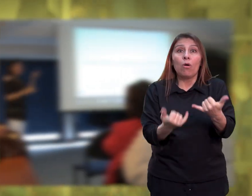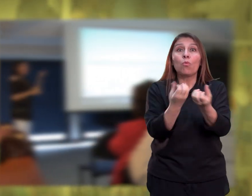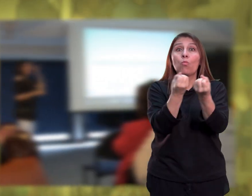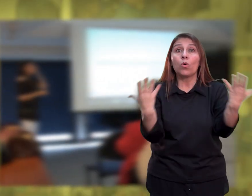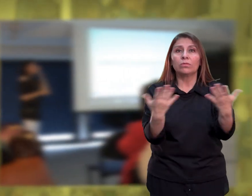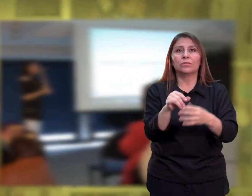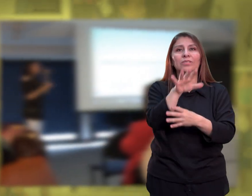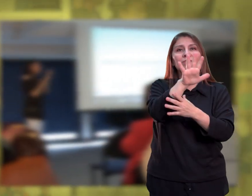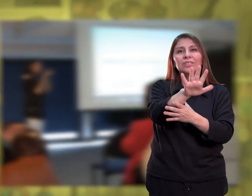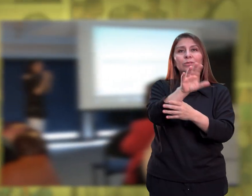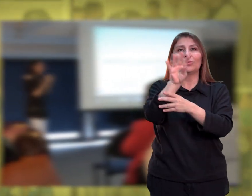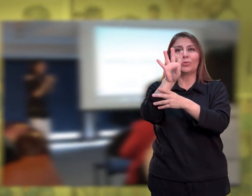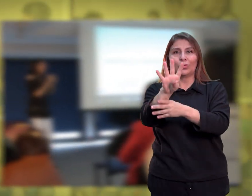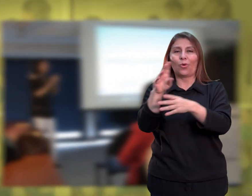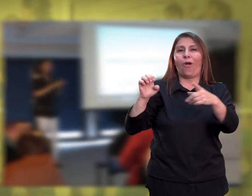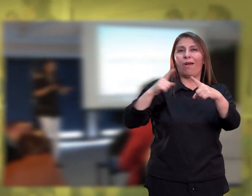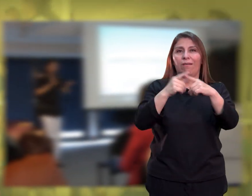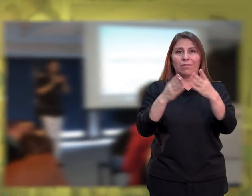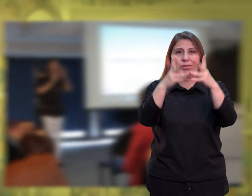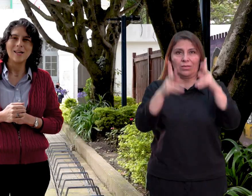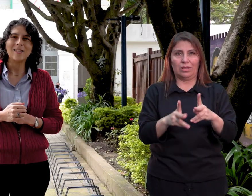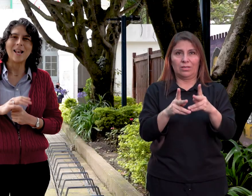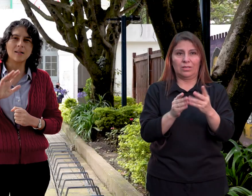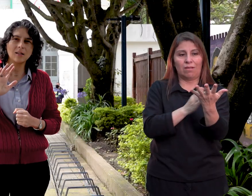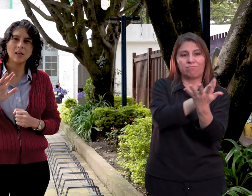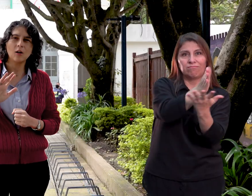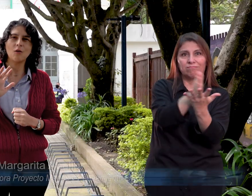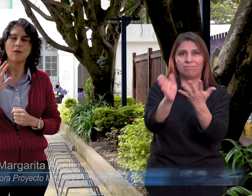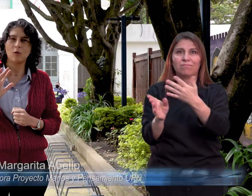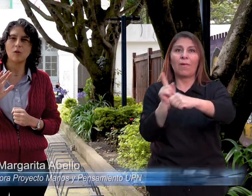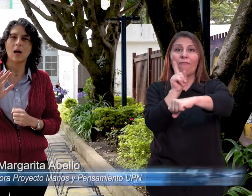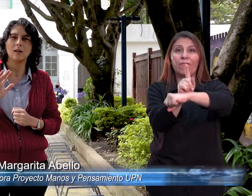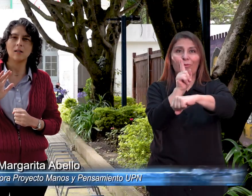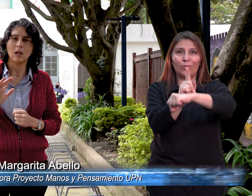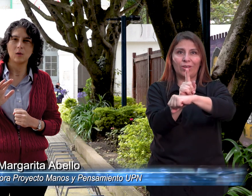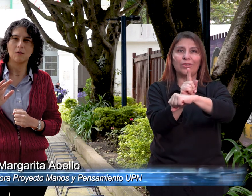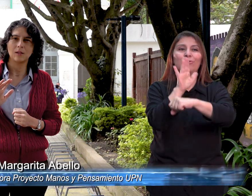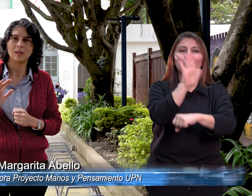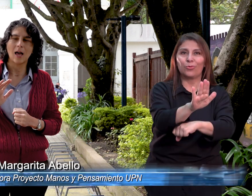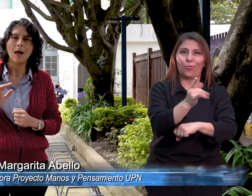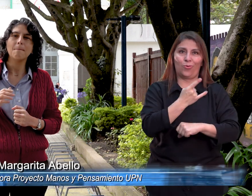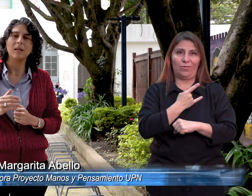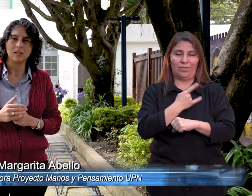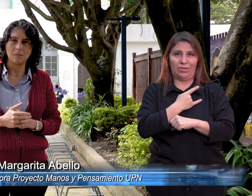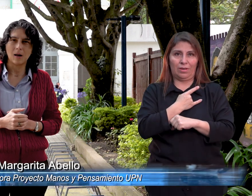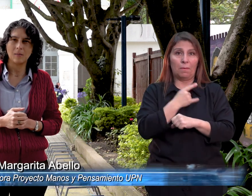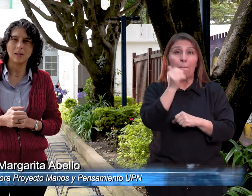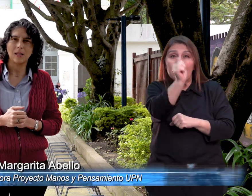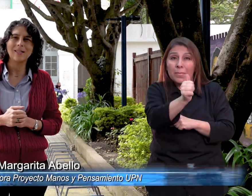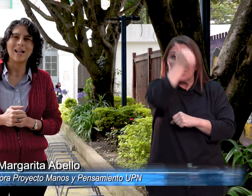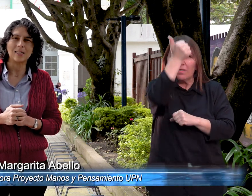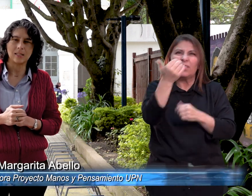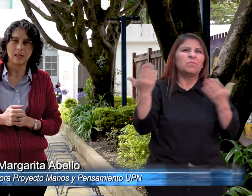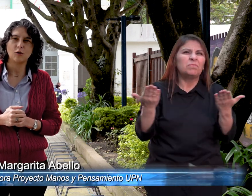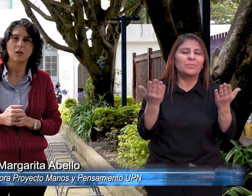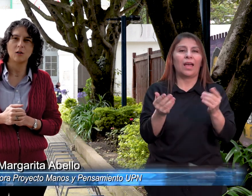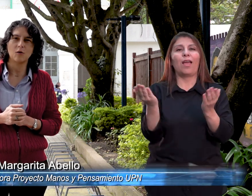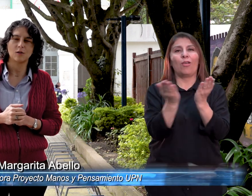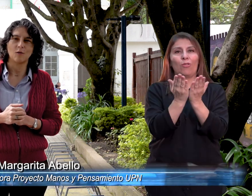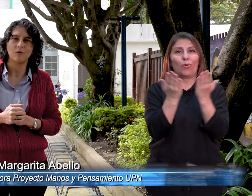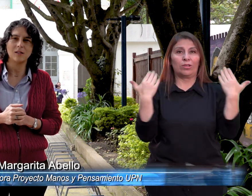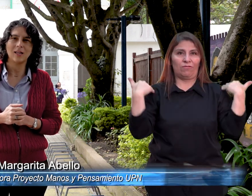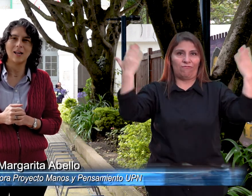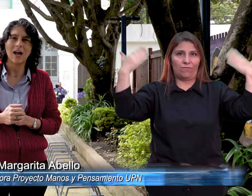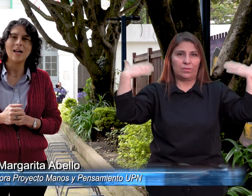hoy, contamos con 54 egresados de las 5 facultades de la universidad, principalmente de la Licenciatura